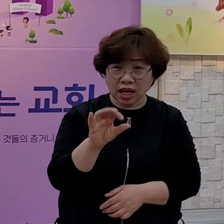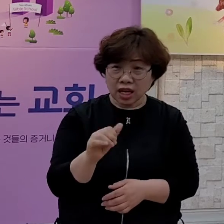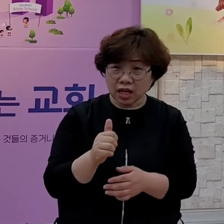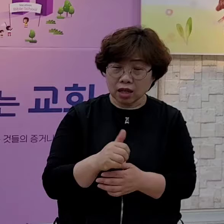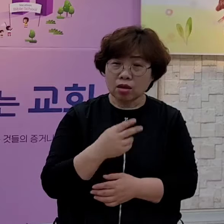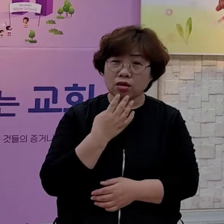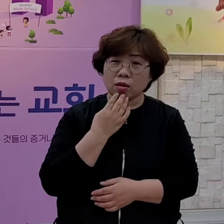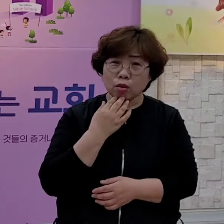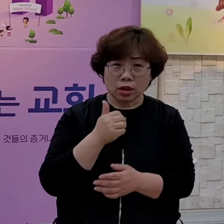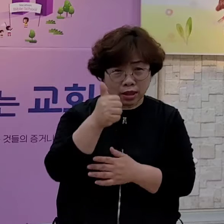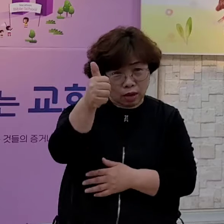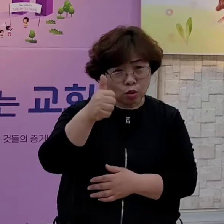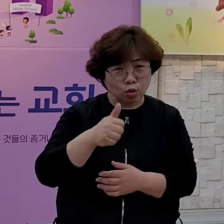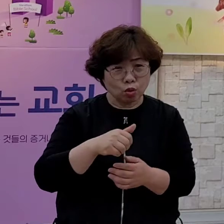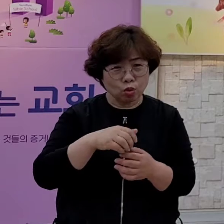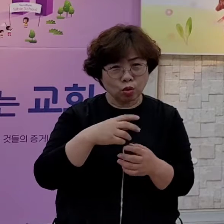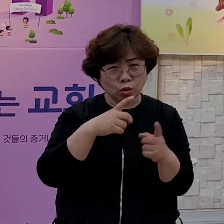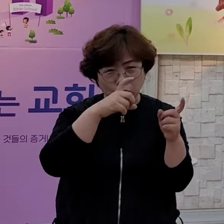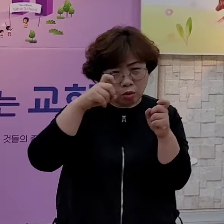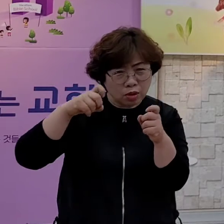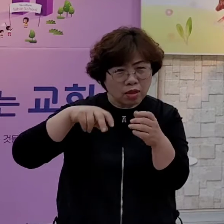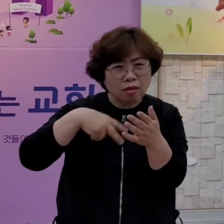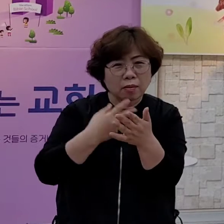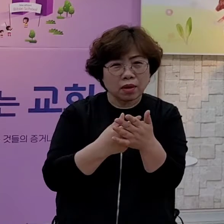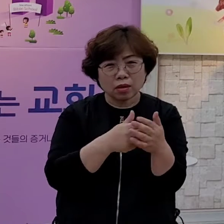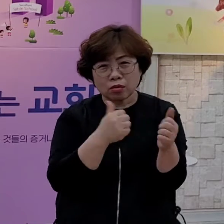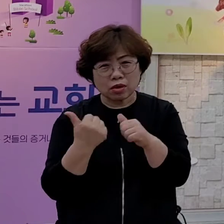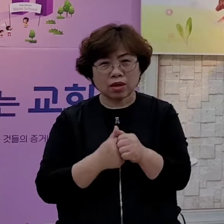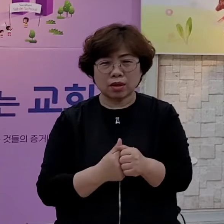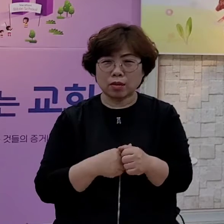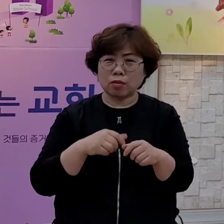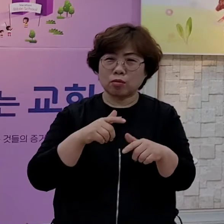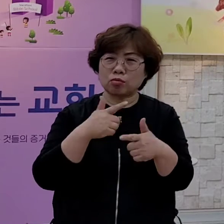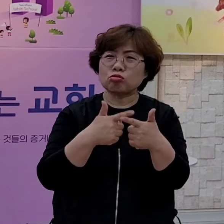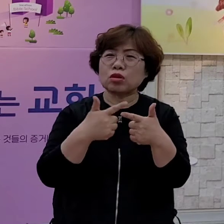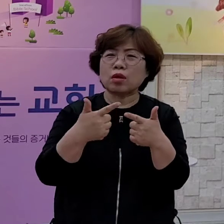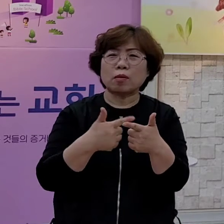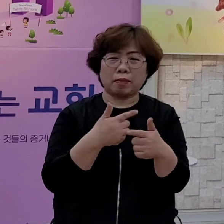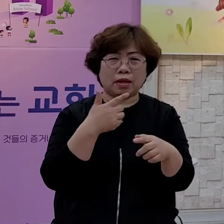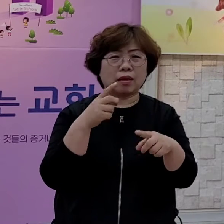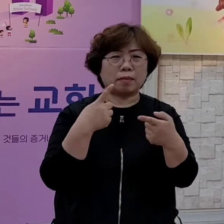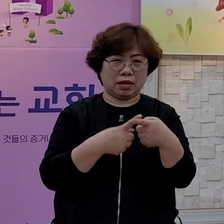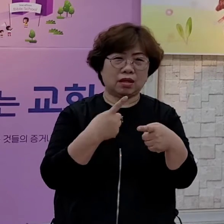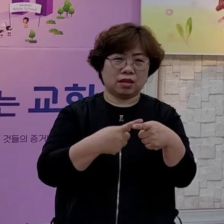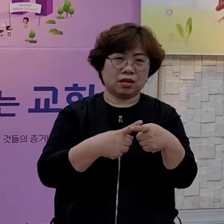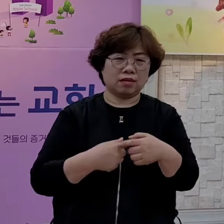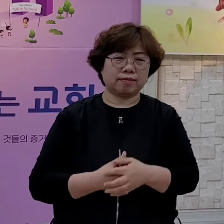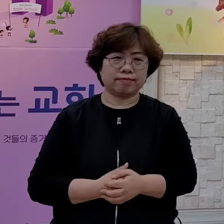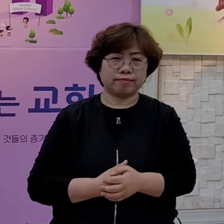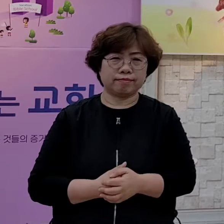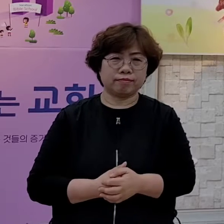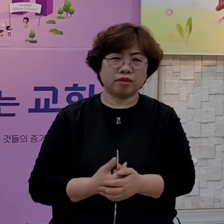것을 보게 되는데요. 그러면 어떻게 하면 우리는 이 유혹을 이길 수 있을까요?